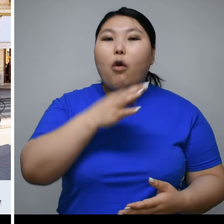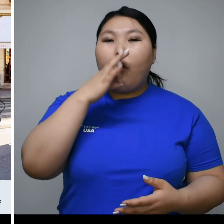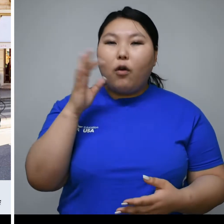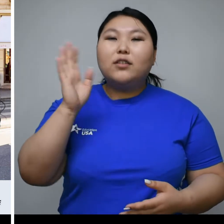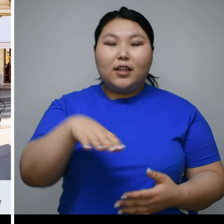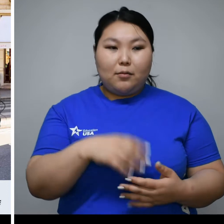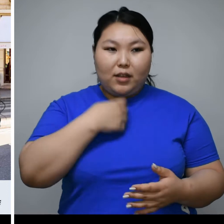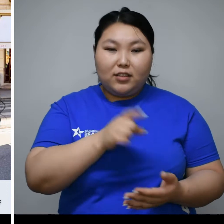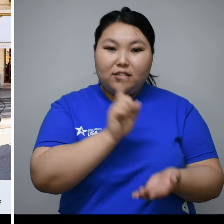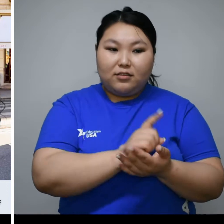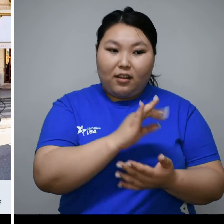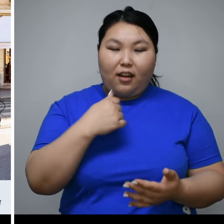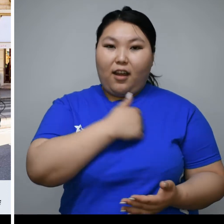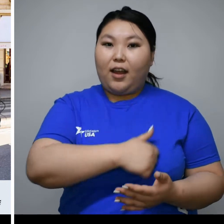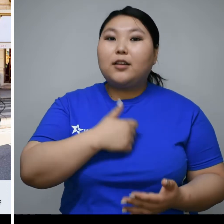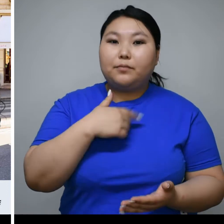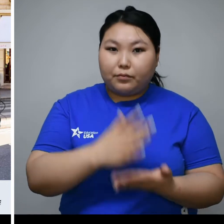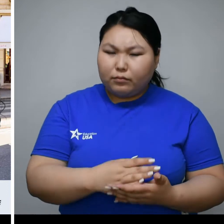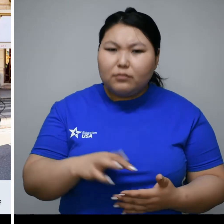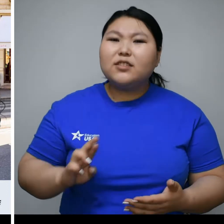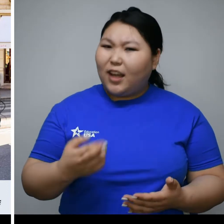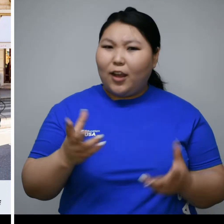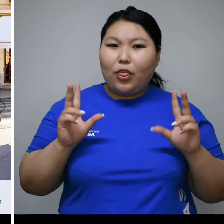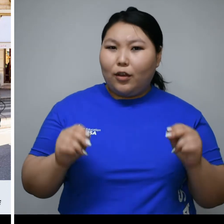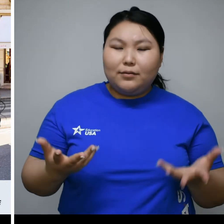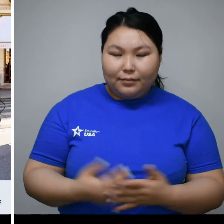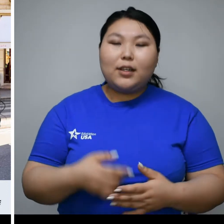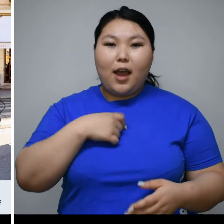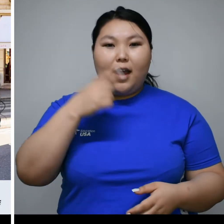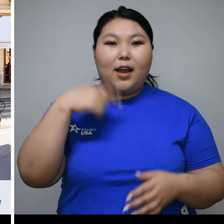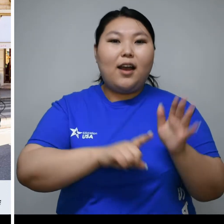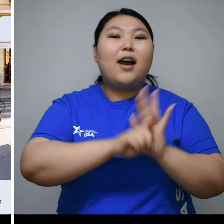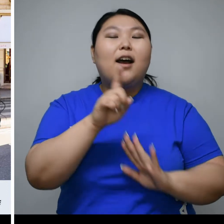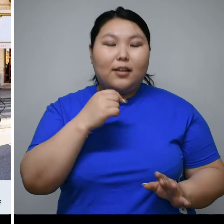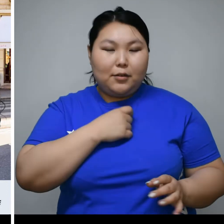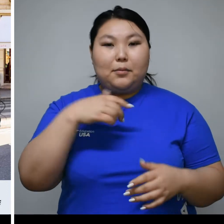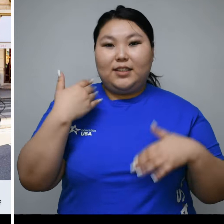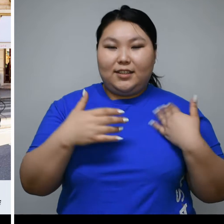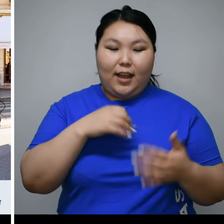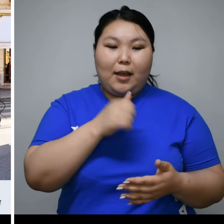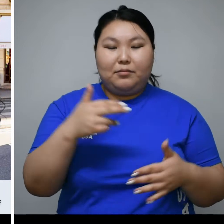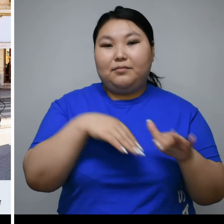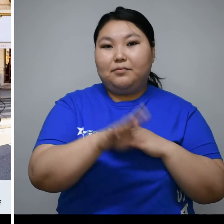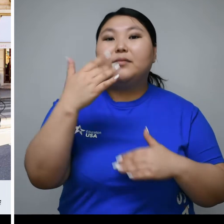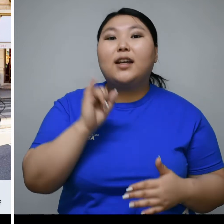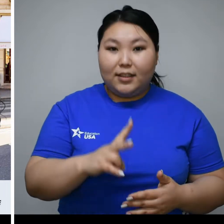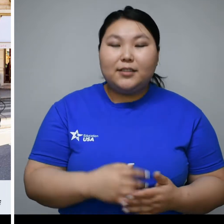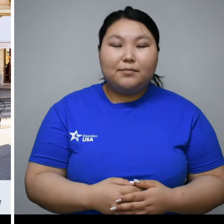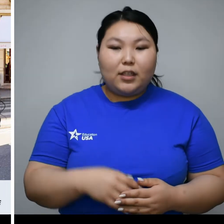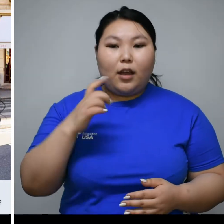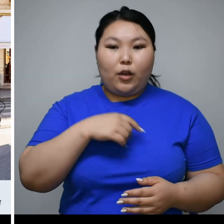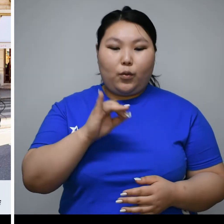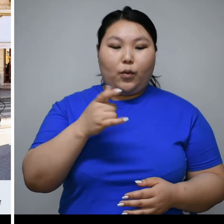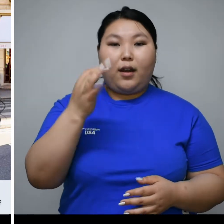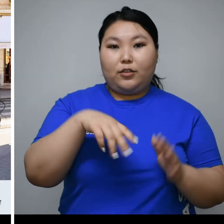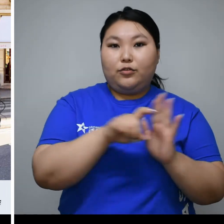өө нэрээ би шаардлагыг нь хангаж байгаа юм байна. Why not гэд тэгээд хамгийн анх баярлаад apply хийжсэн байгаа.